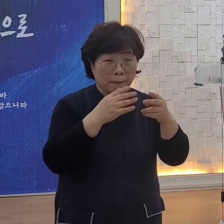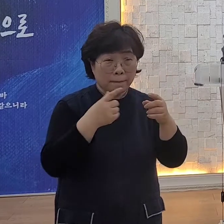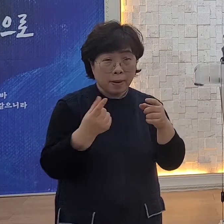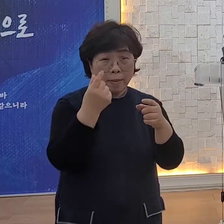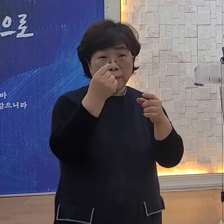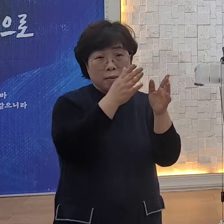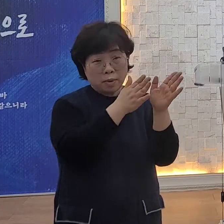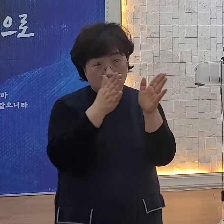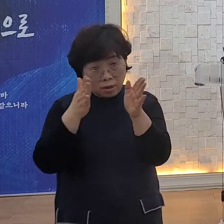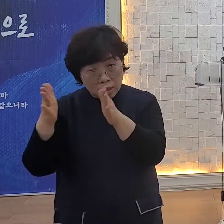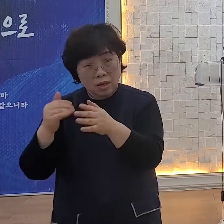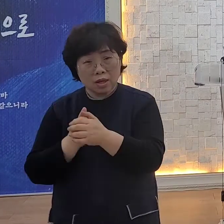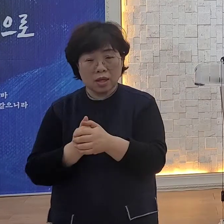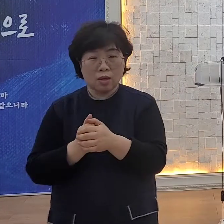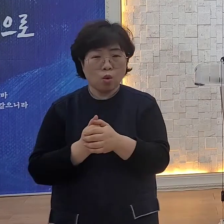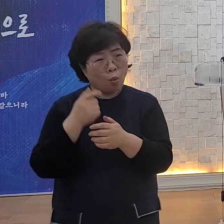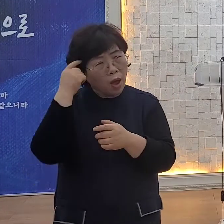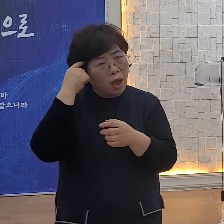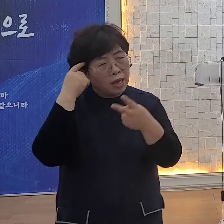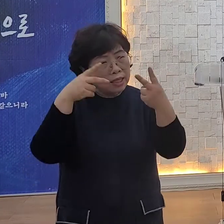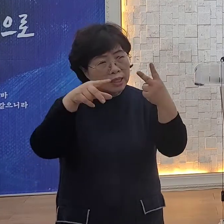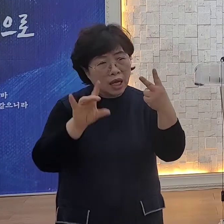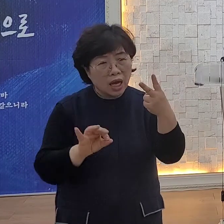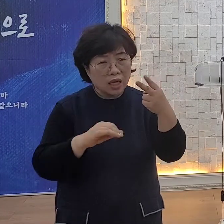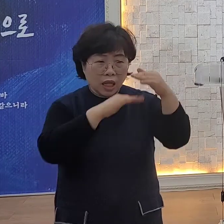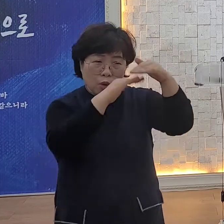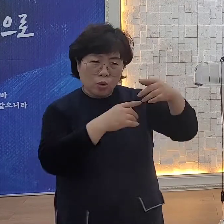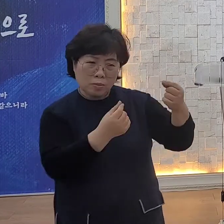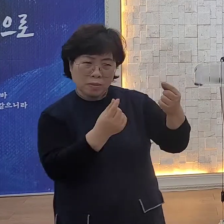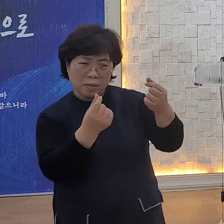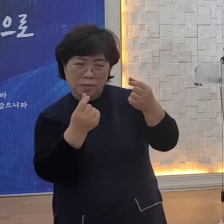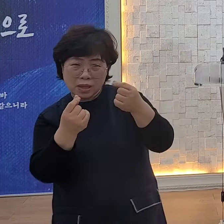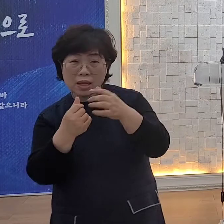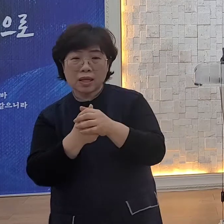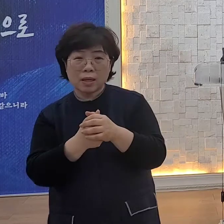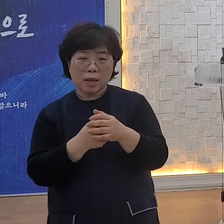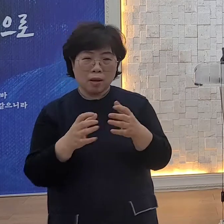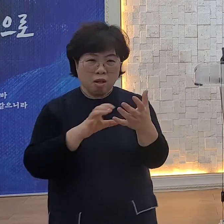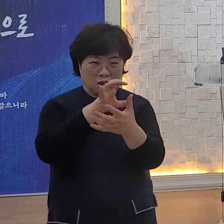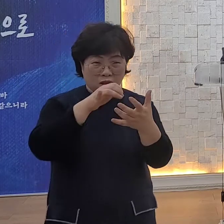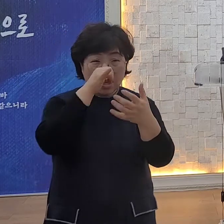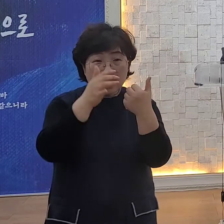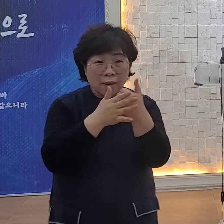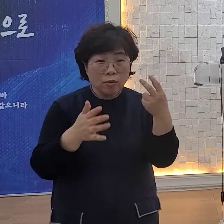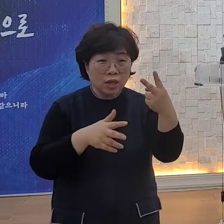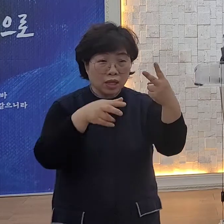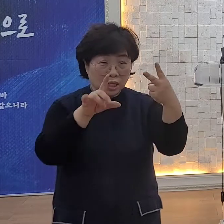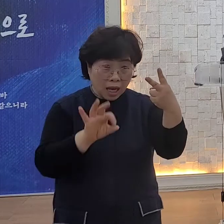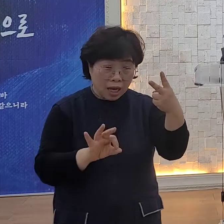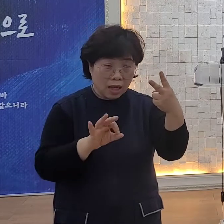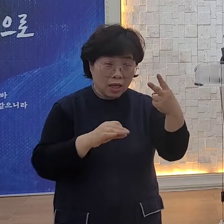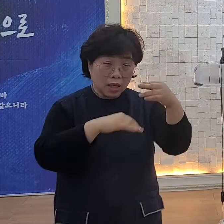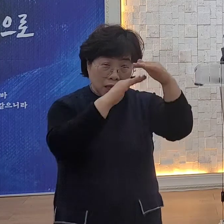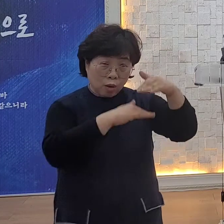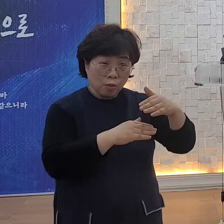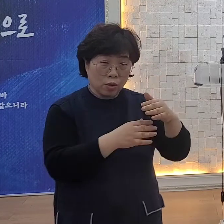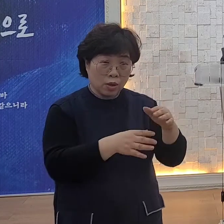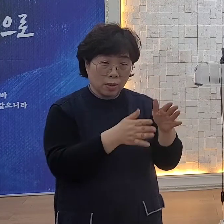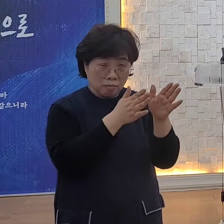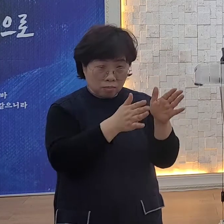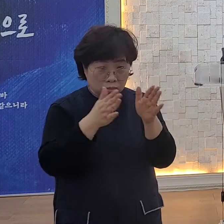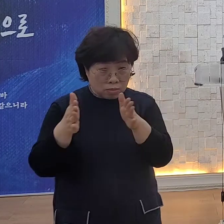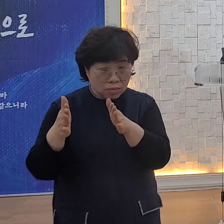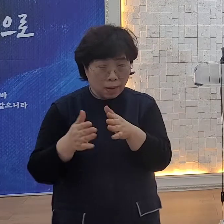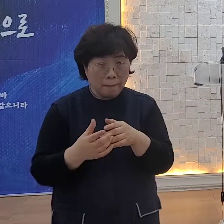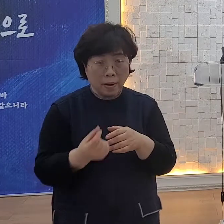그러니까 2장부터는 비슷한 이야기들이 큼직하게 이제 덤덤 지나가게 되는데, 우리